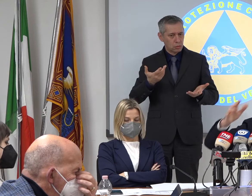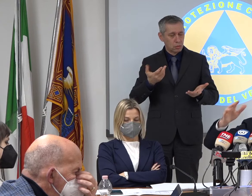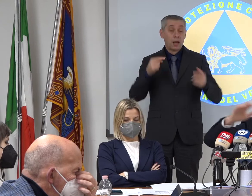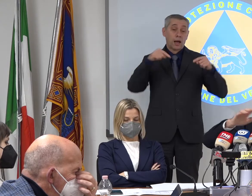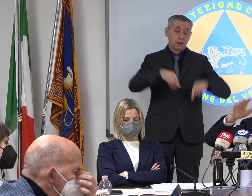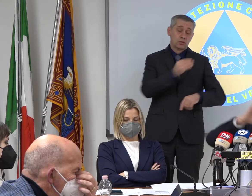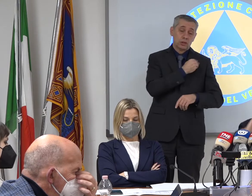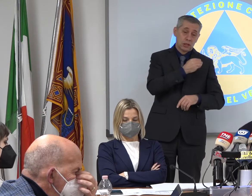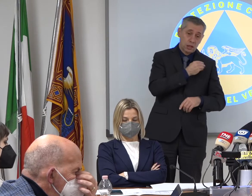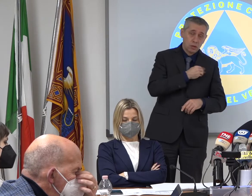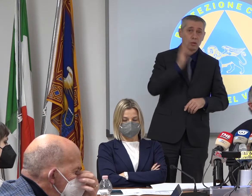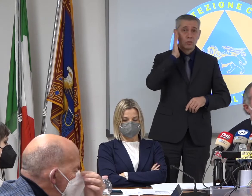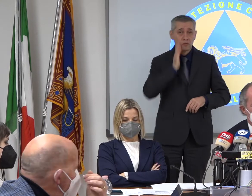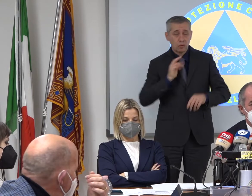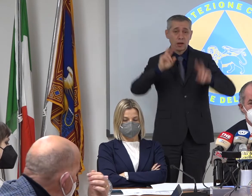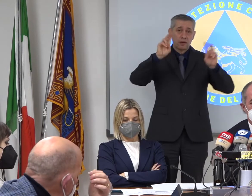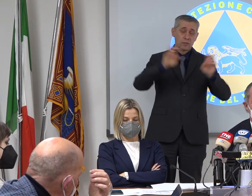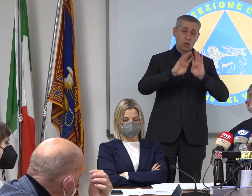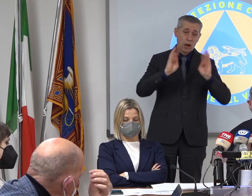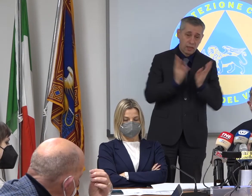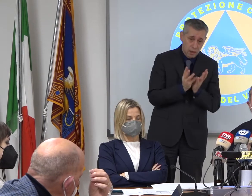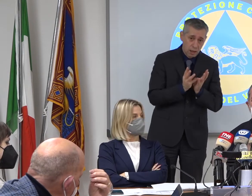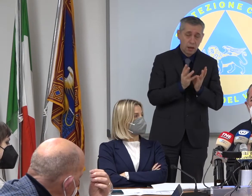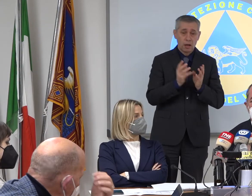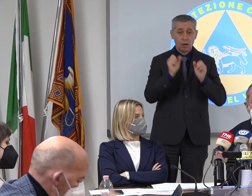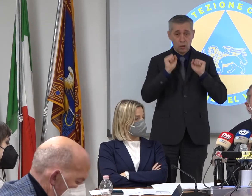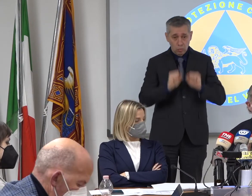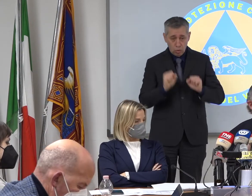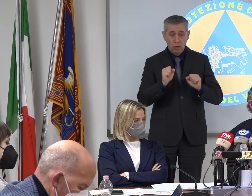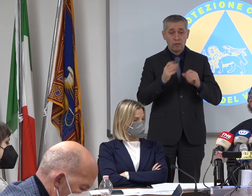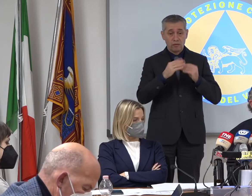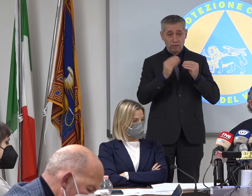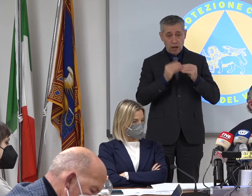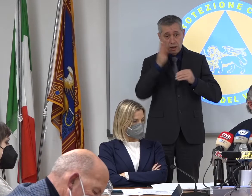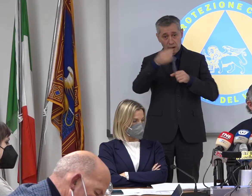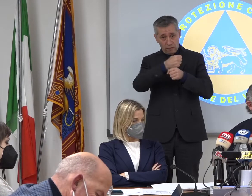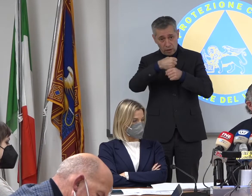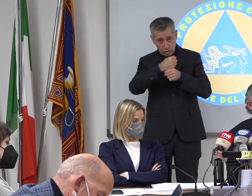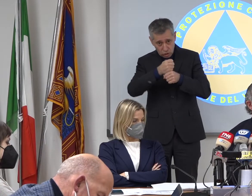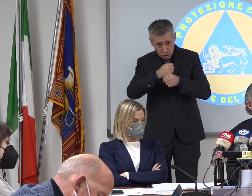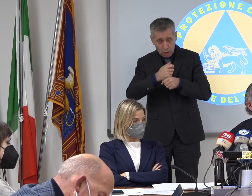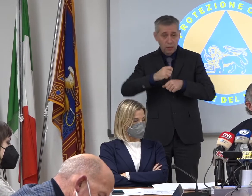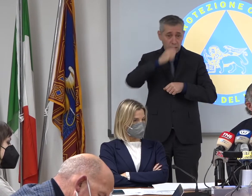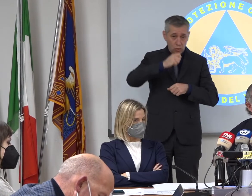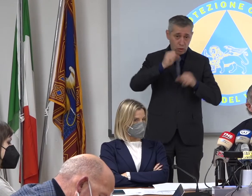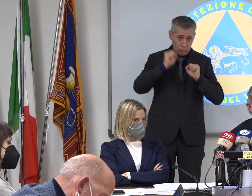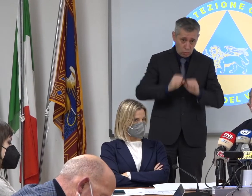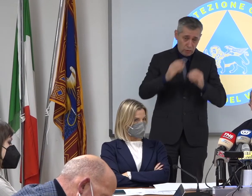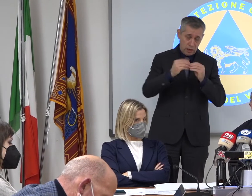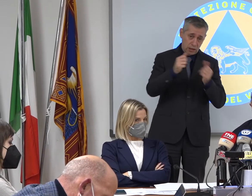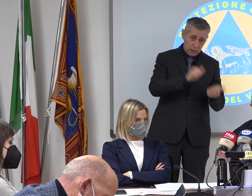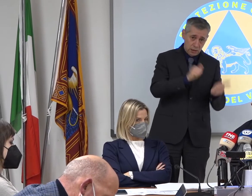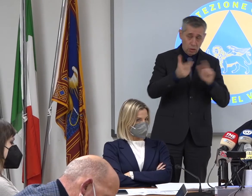tema della quarantena. Alla fine quarantena si può già fare il tampone in farmacia ed è a pagamento, ma non perché noi siamo brutti e